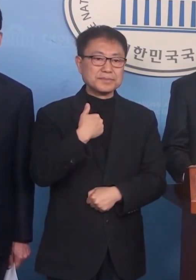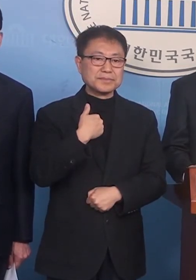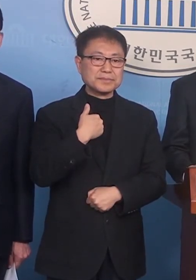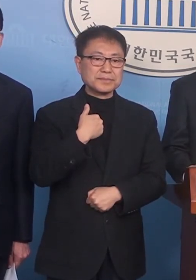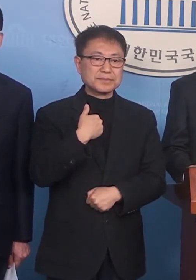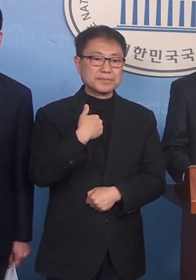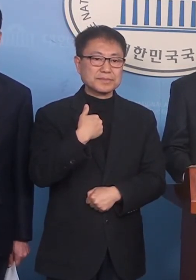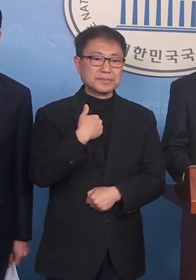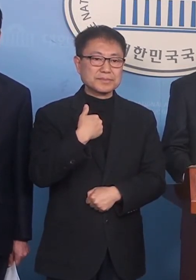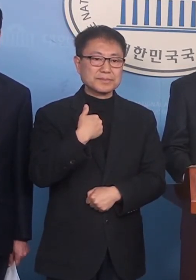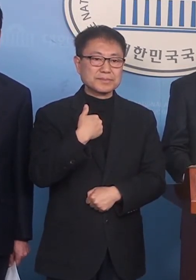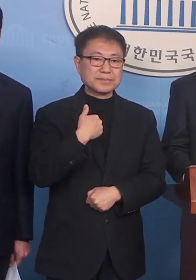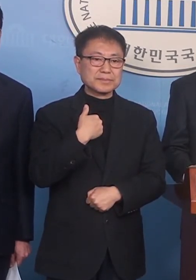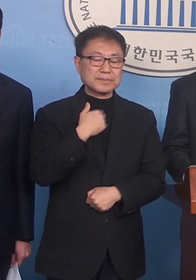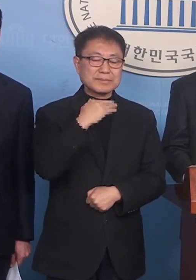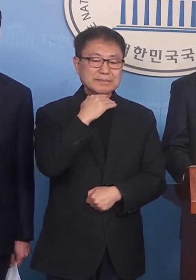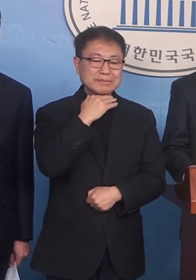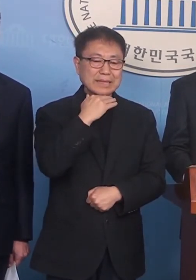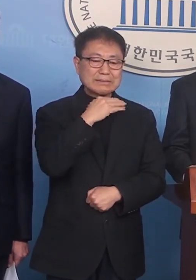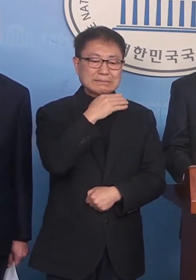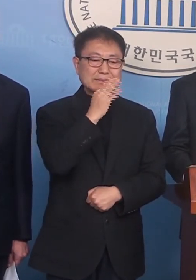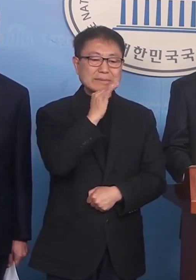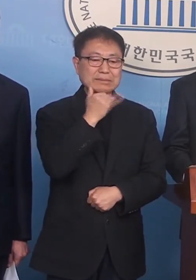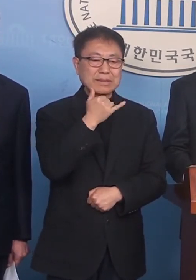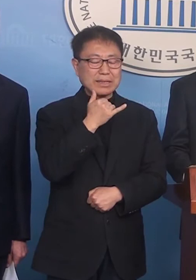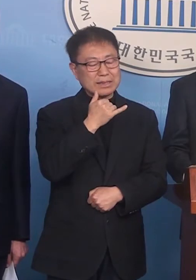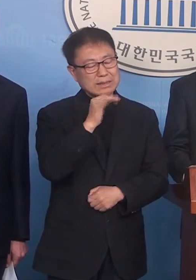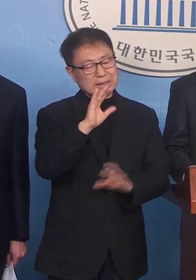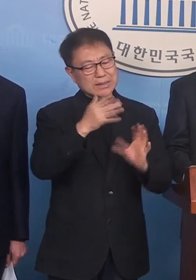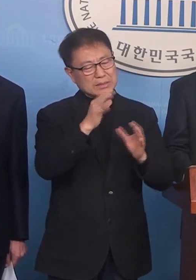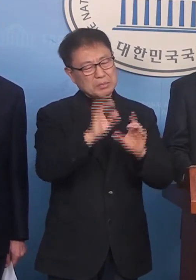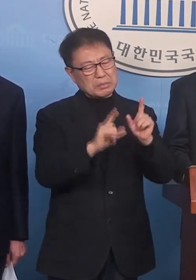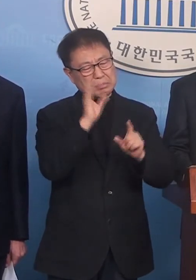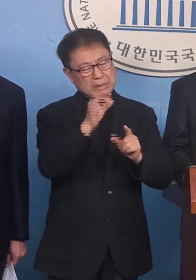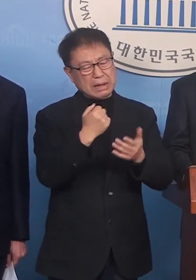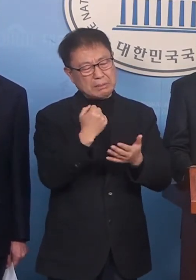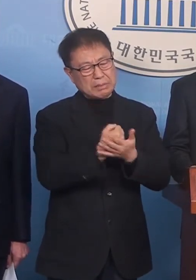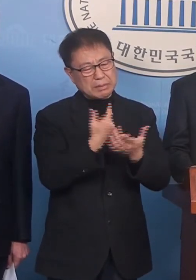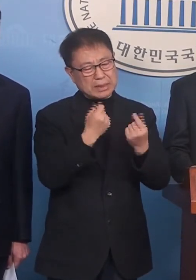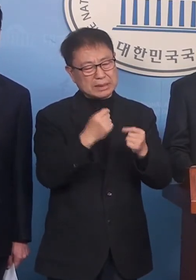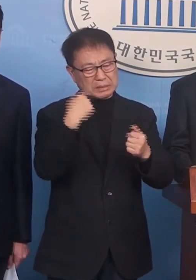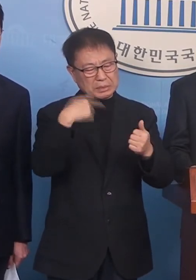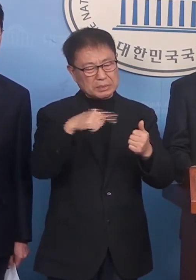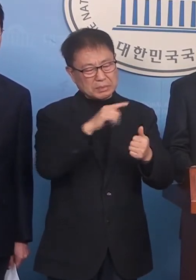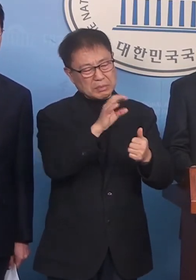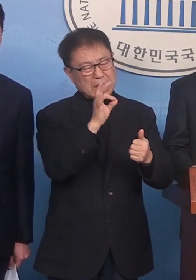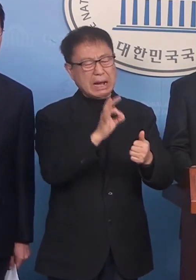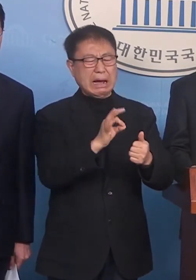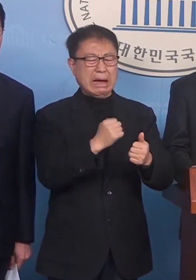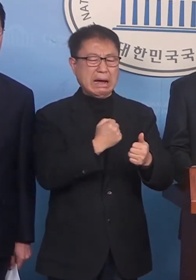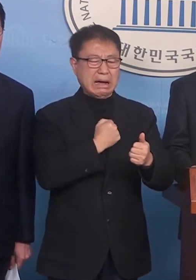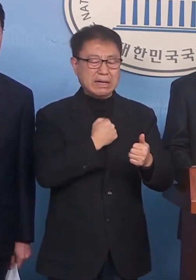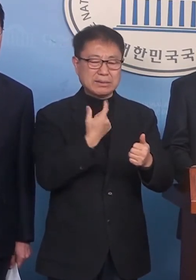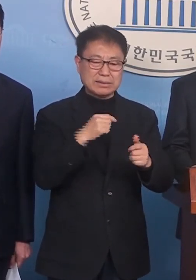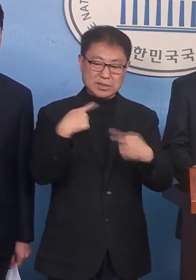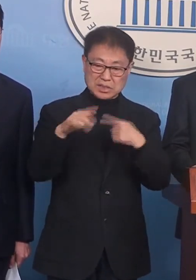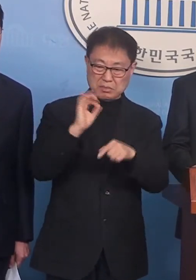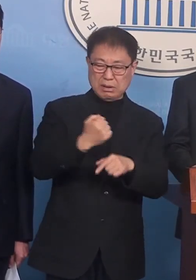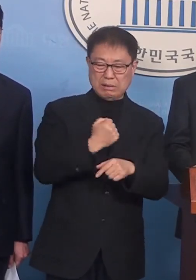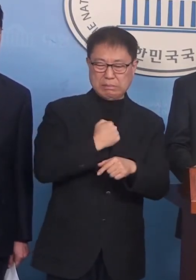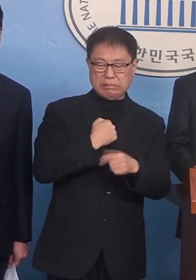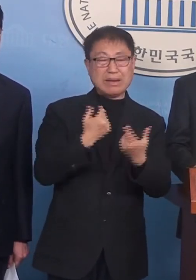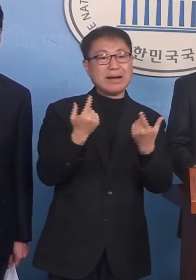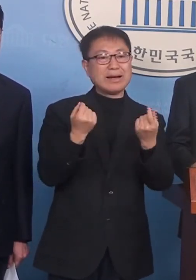마치 나이 먹은 분들이 세상을 한탄하듯이 교육을 보면 교육을 한탄하고 정치를 보면